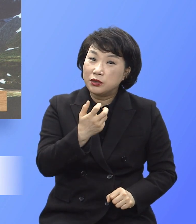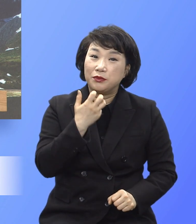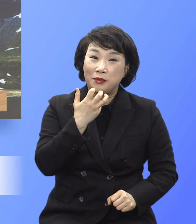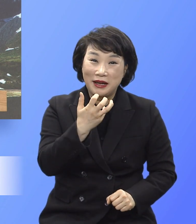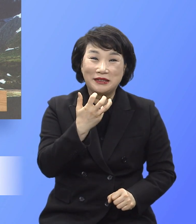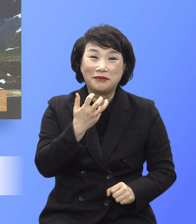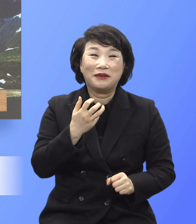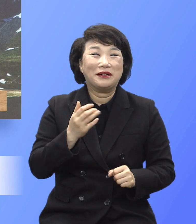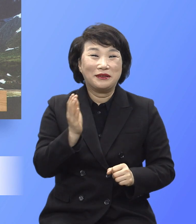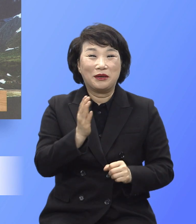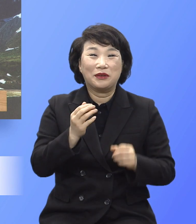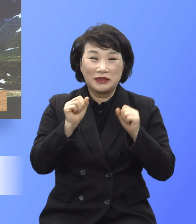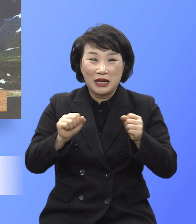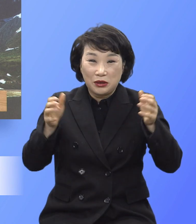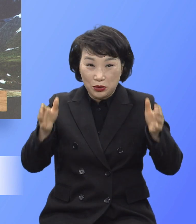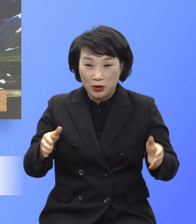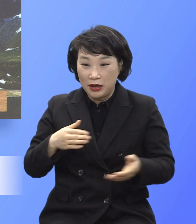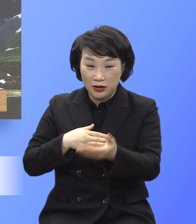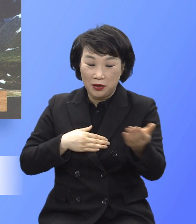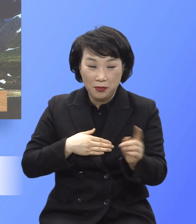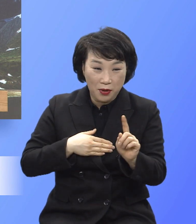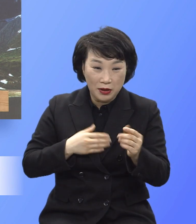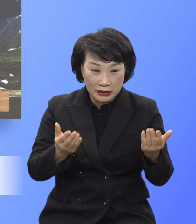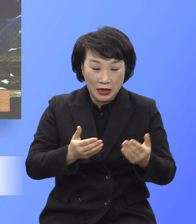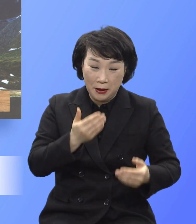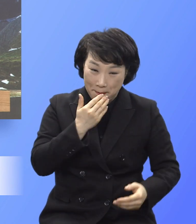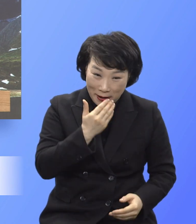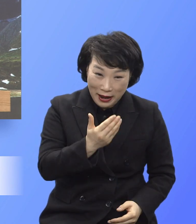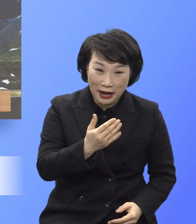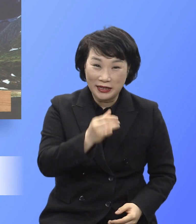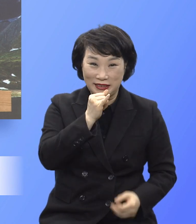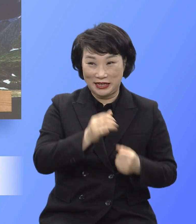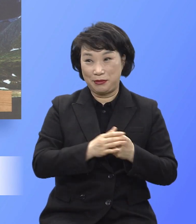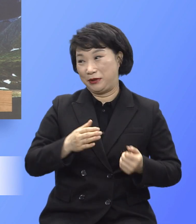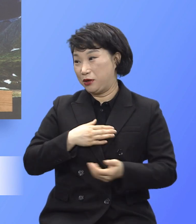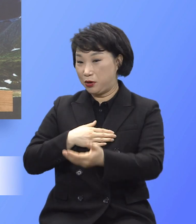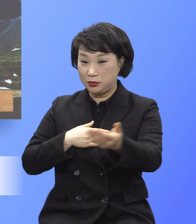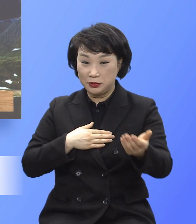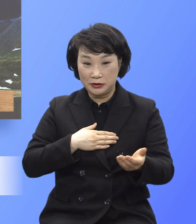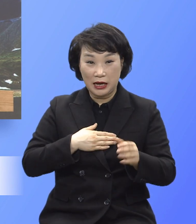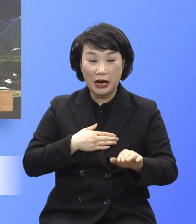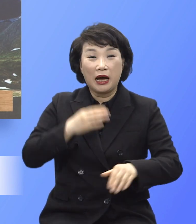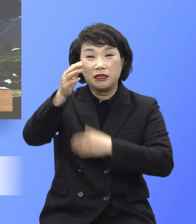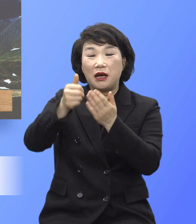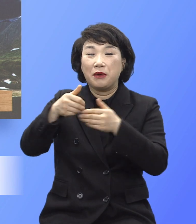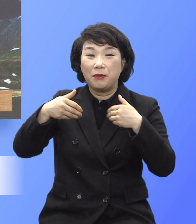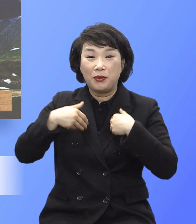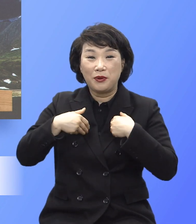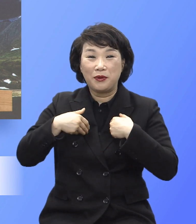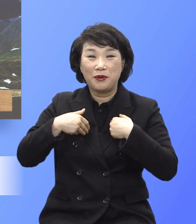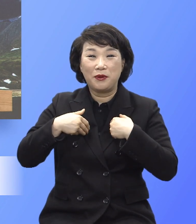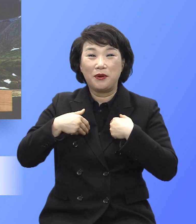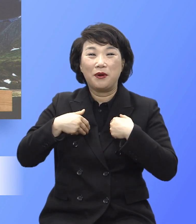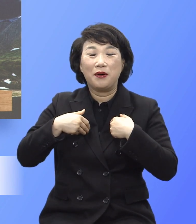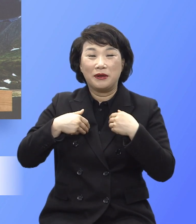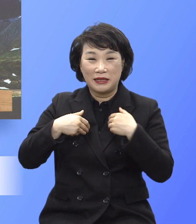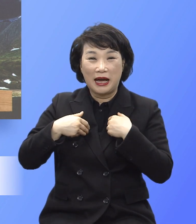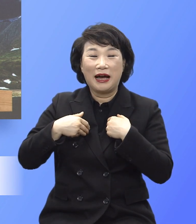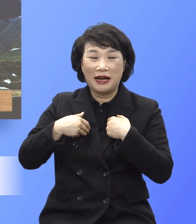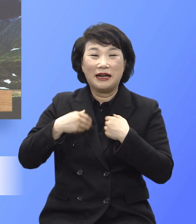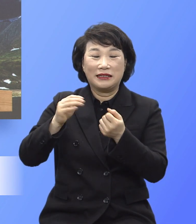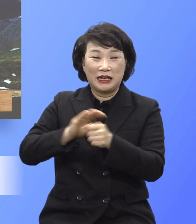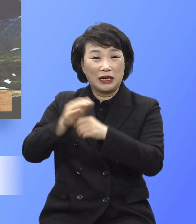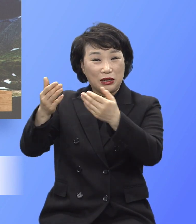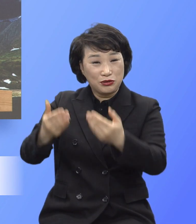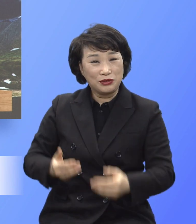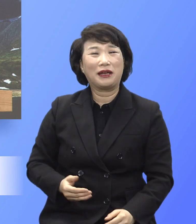동안 무엇인가를 할 수 있기 때문에 하나님이 필요해서